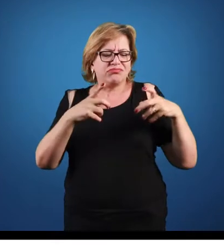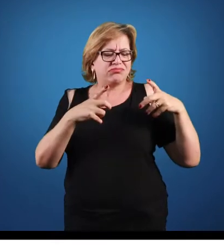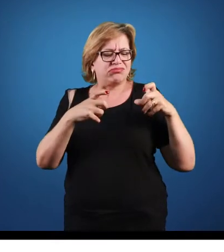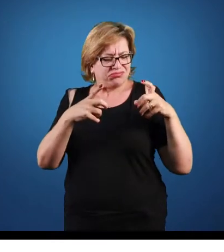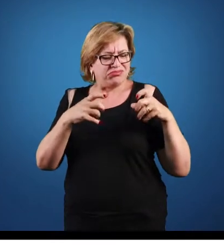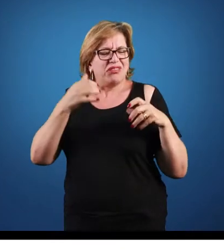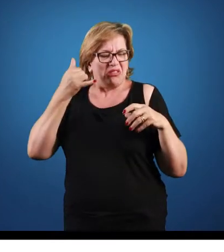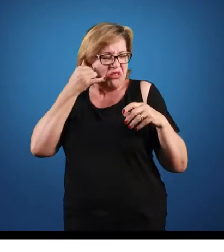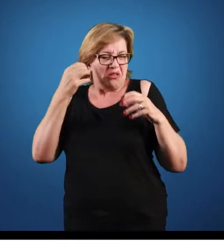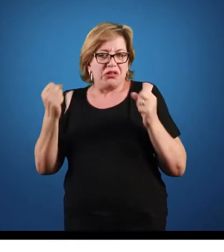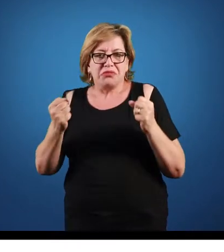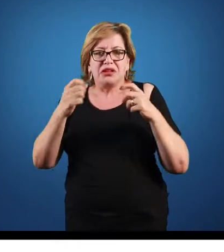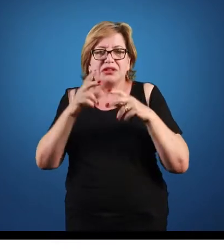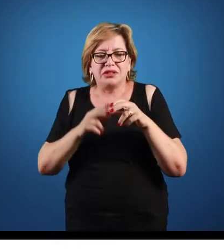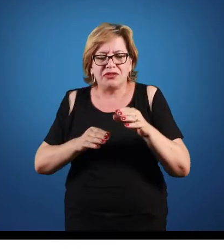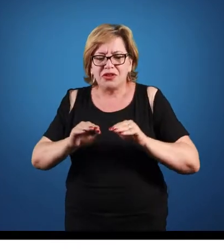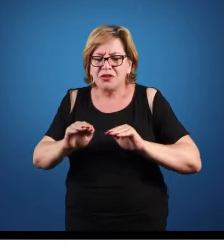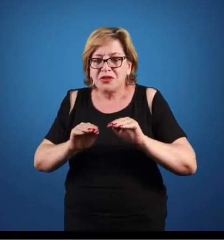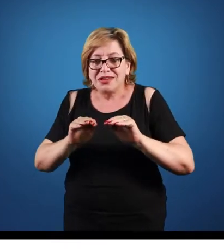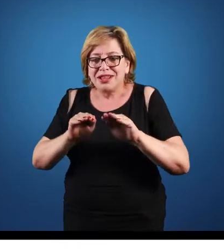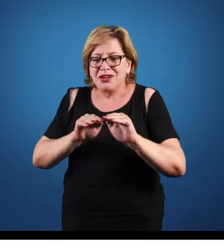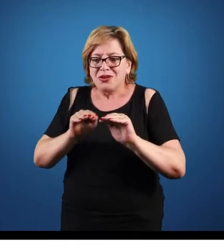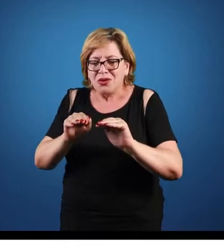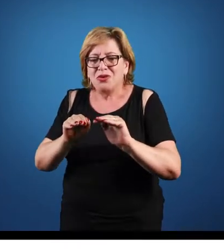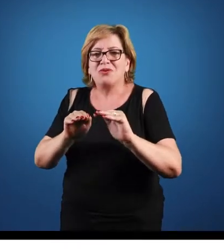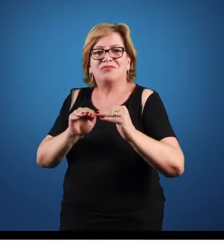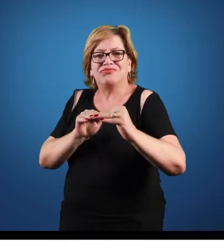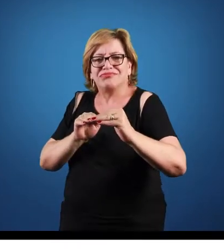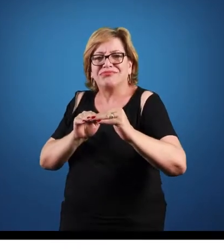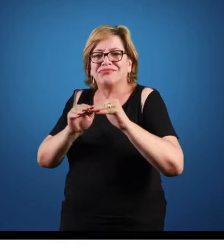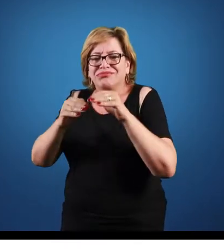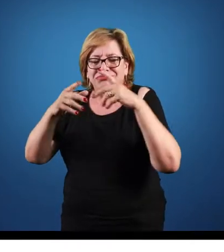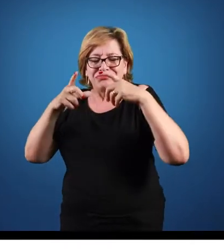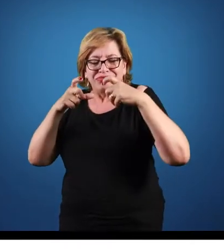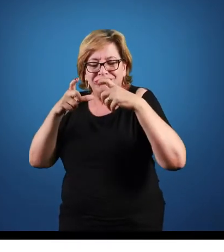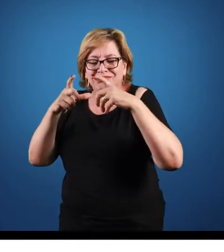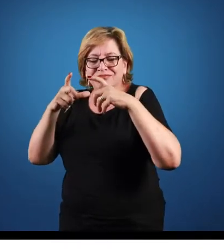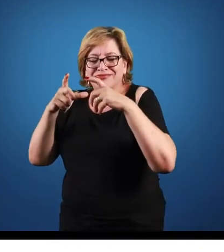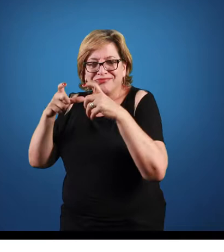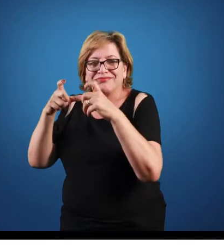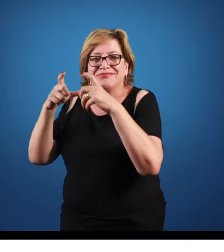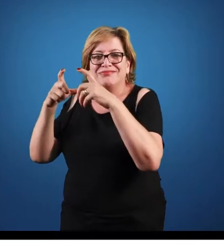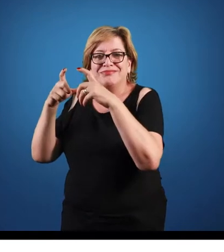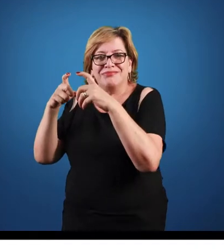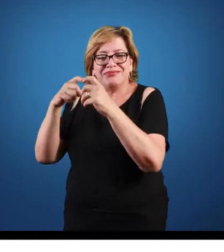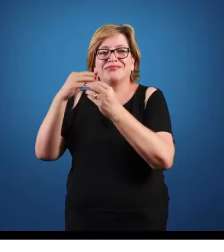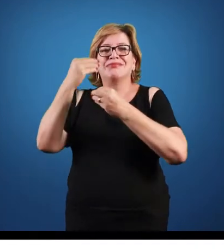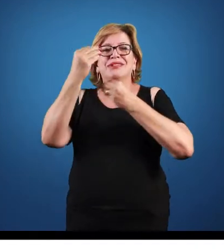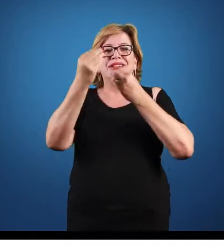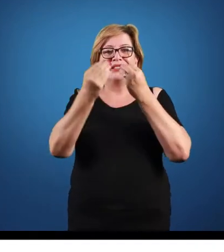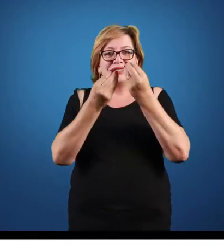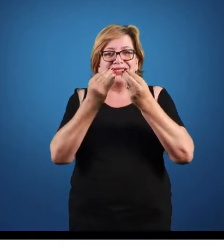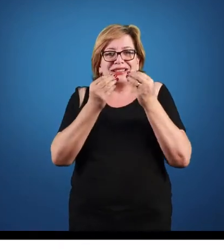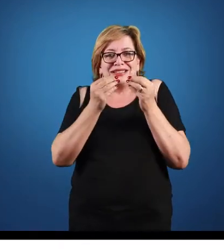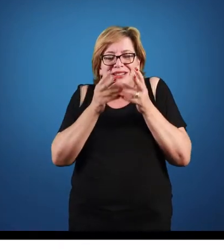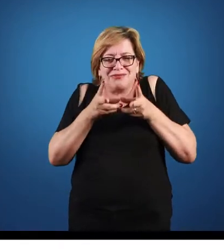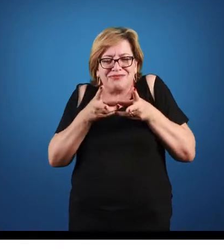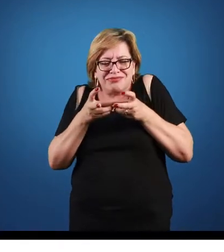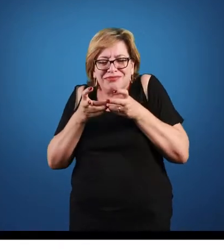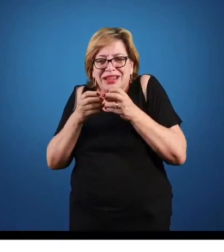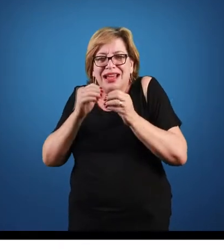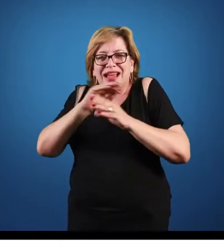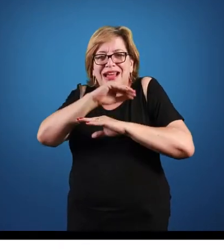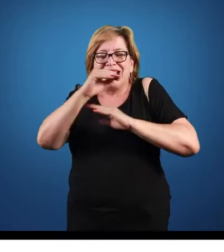vai tirar fotos de celular e vai movimentar ele e tirar outra foto movimentar mais um pouco tirar outra foto você vai tirando fotografias é em detalhes dele